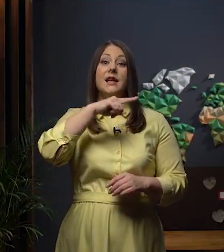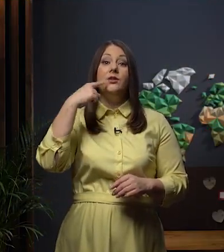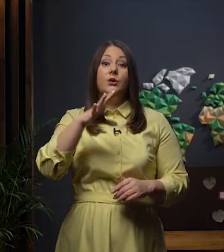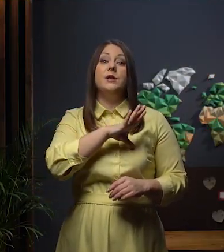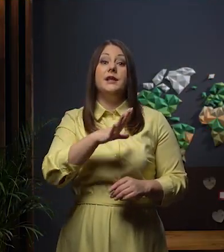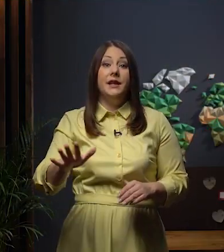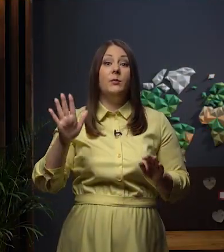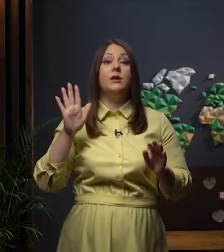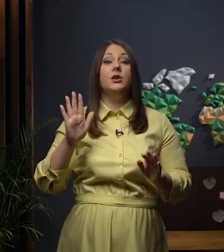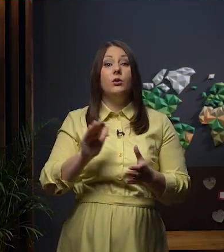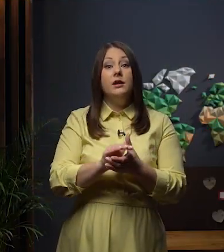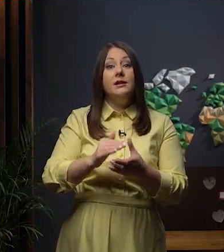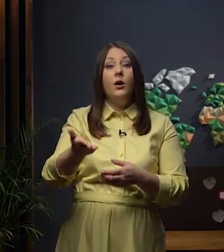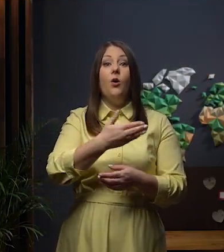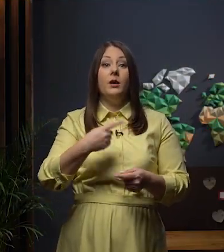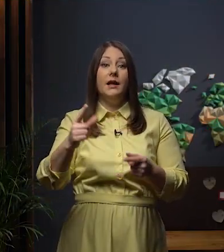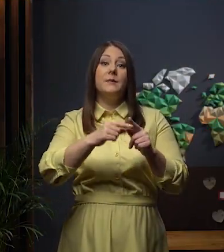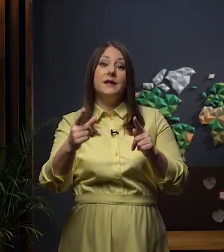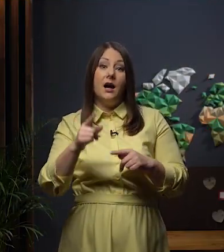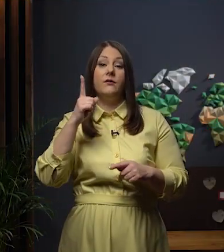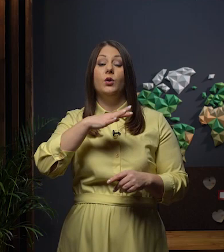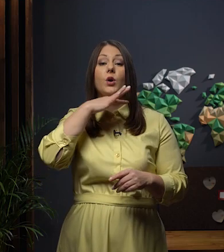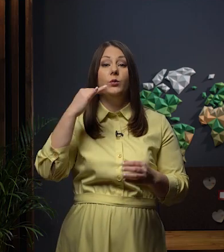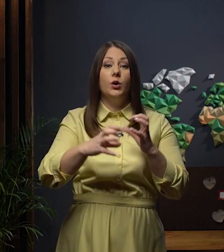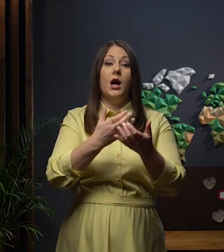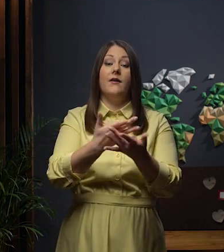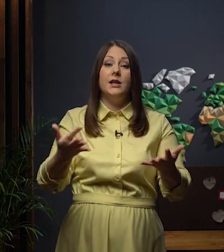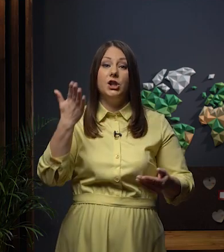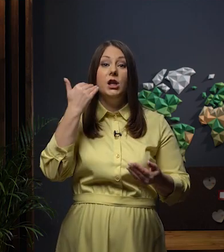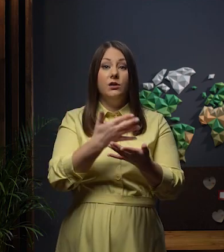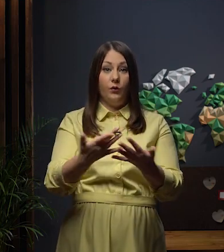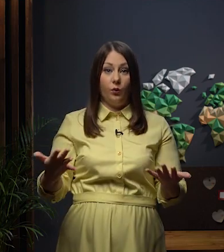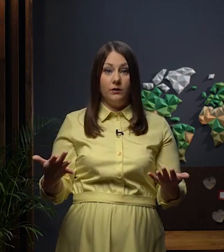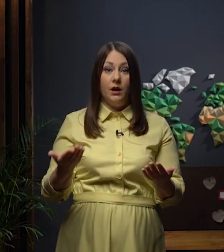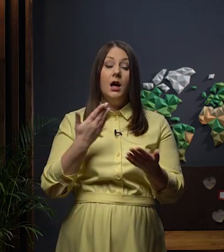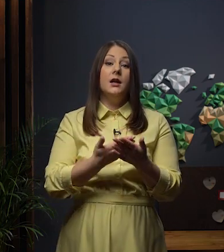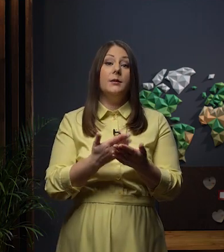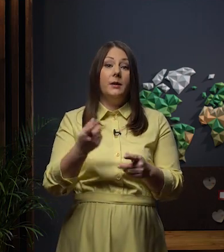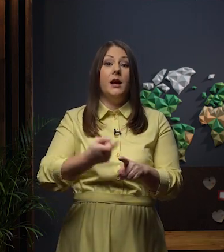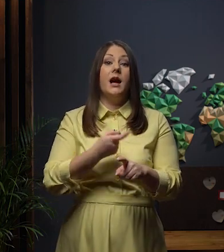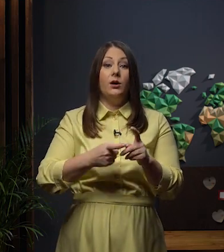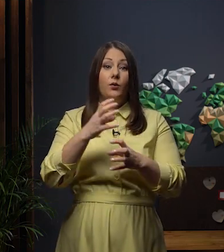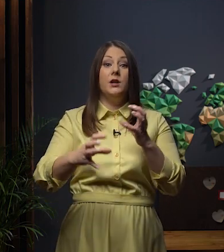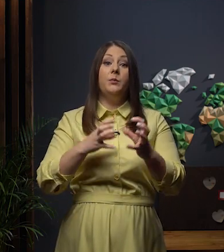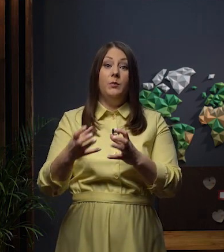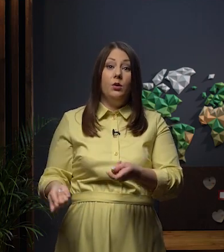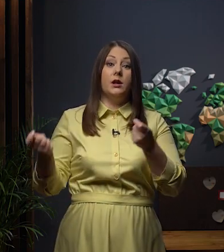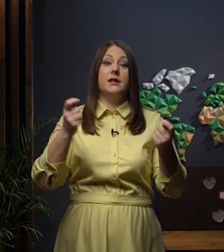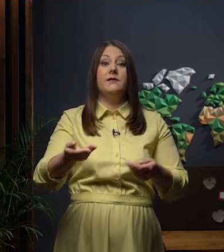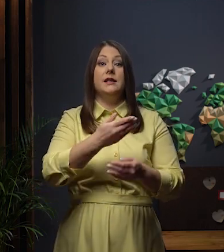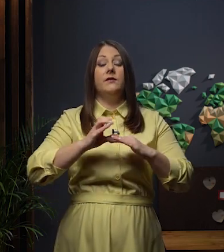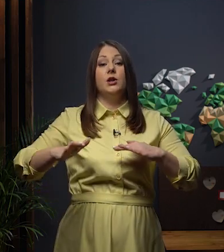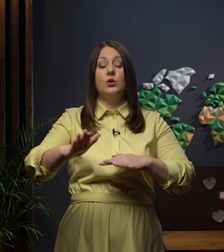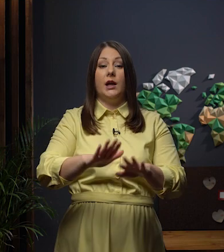В Древней Руси не было не только знакомых нам злаков, но и многих овощей и фруктов. Например, картофель и